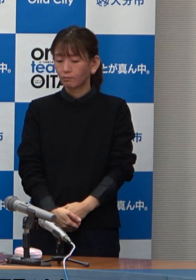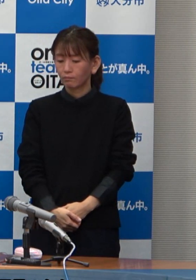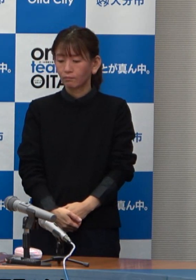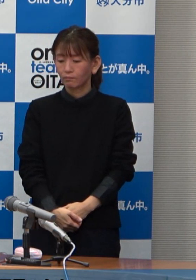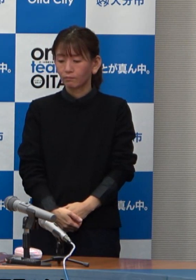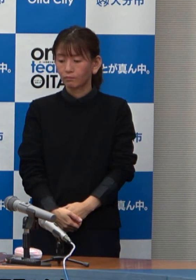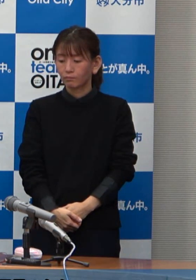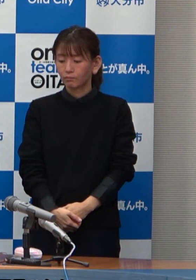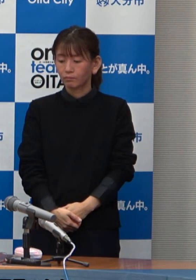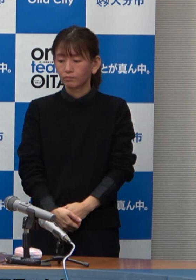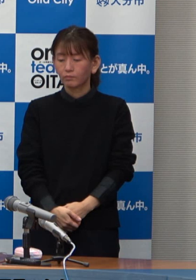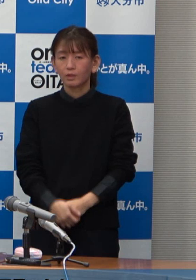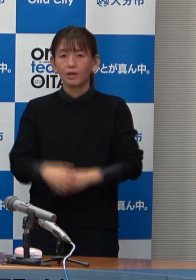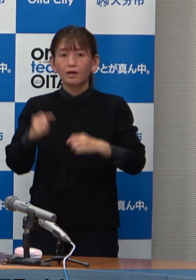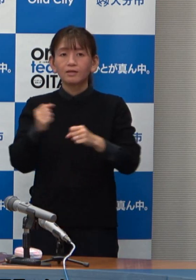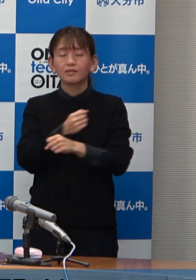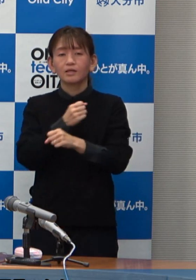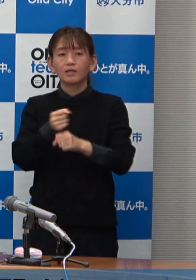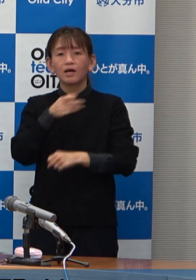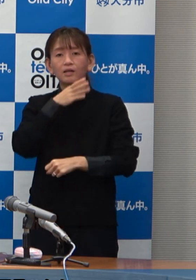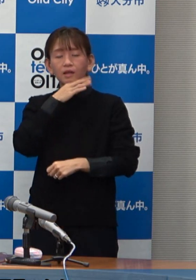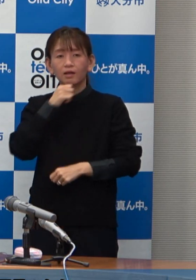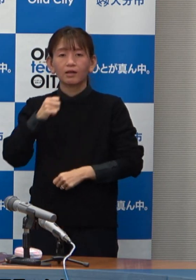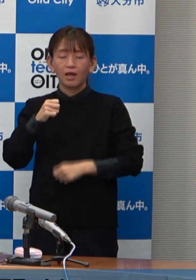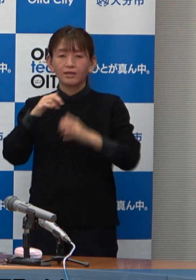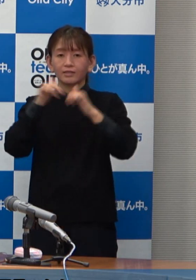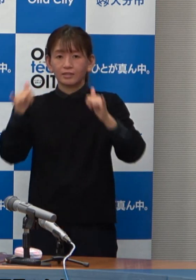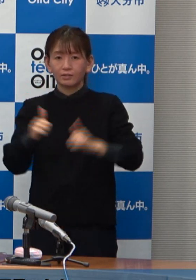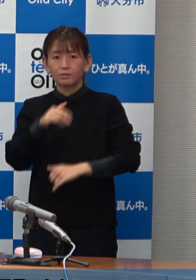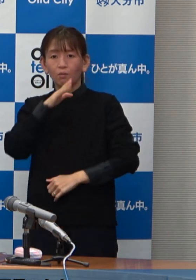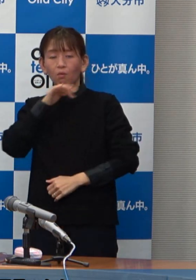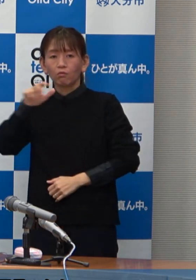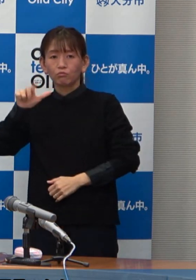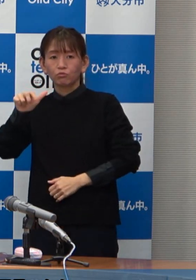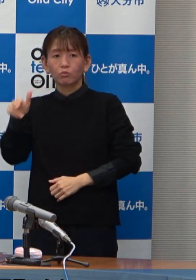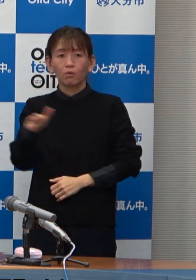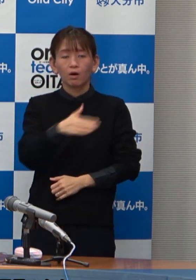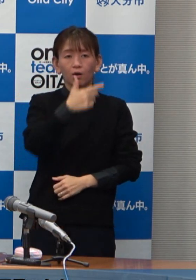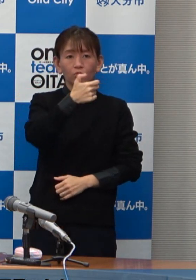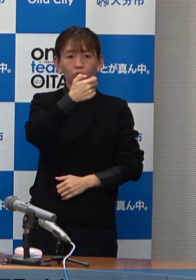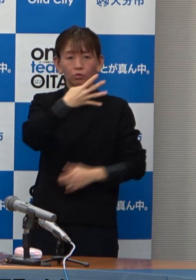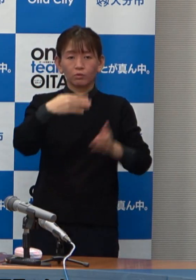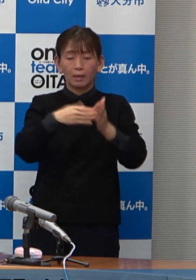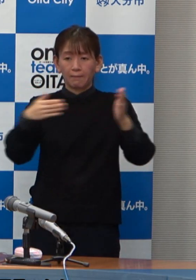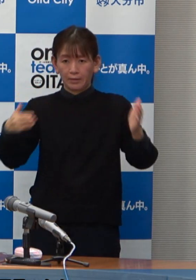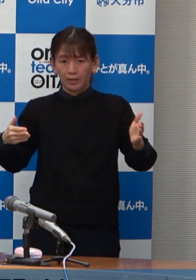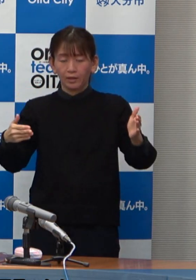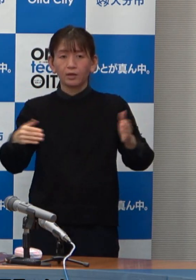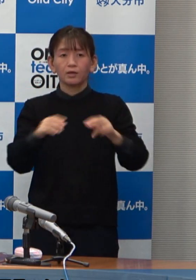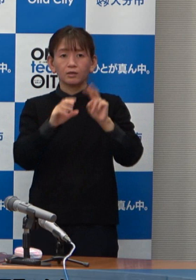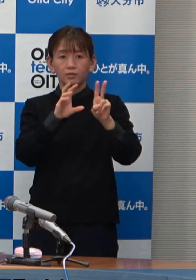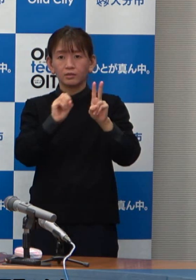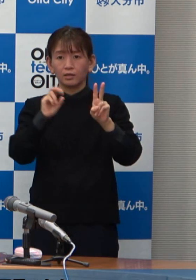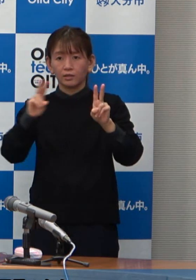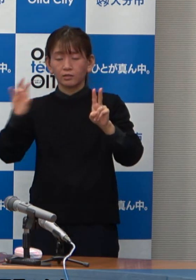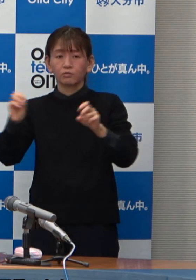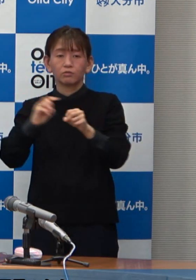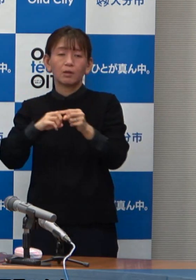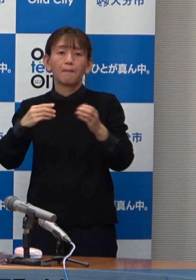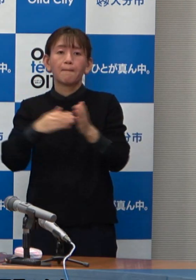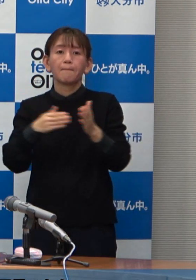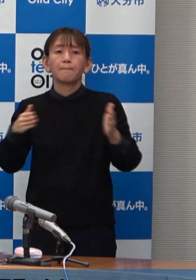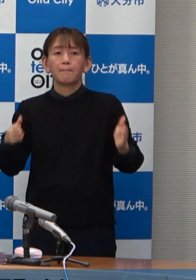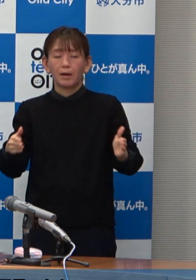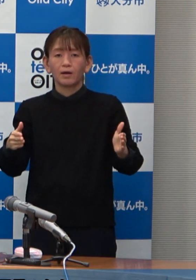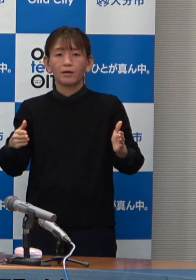な生産年齢人口でね15歳から64歳まで2020年までの15年間で3万